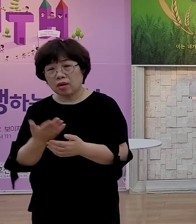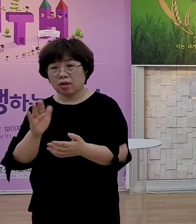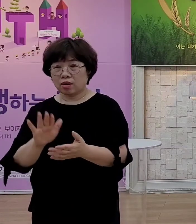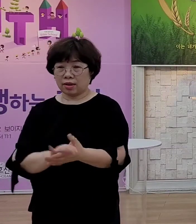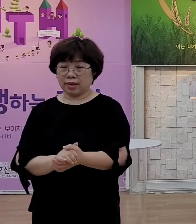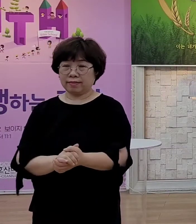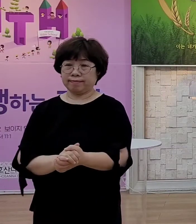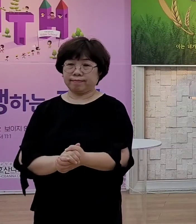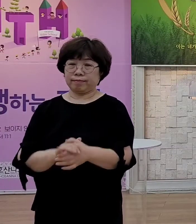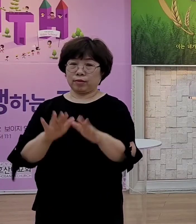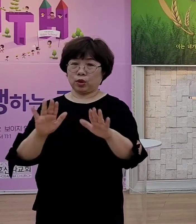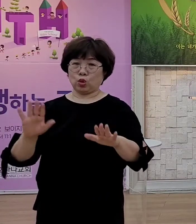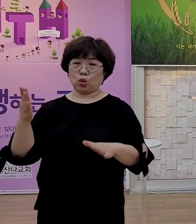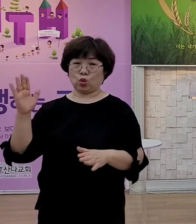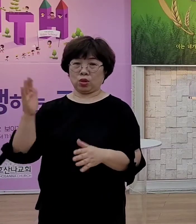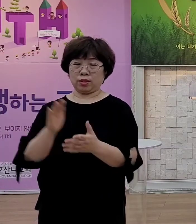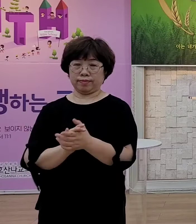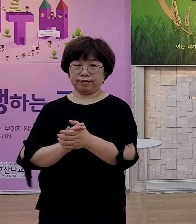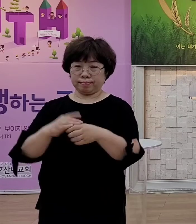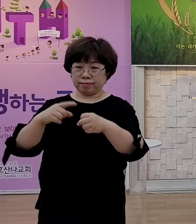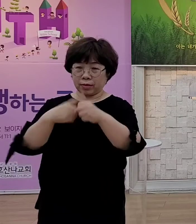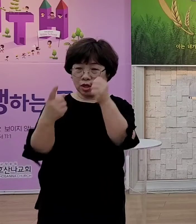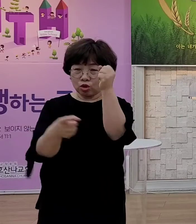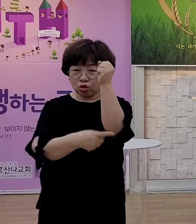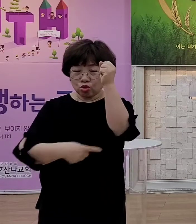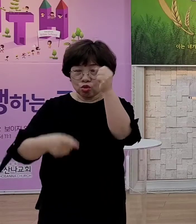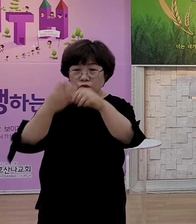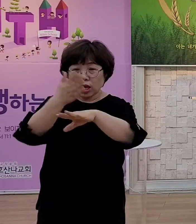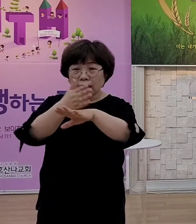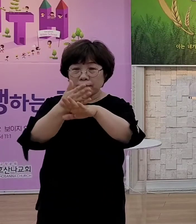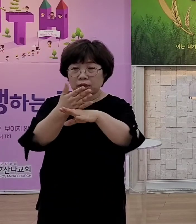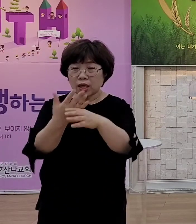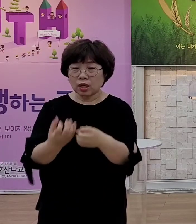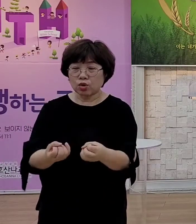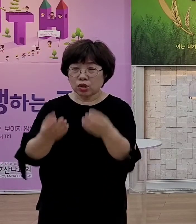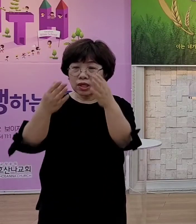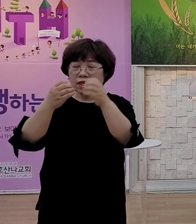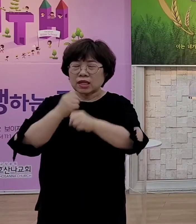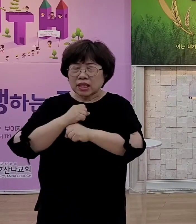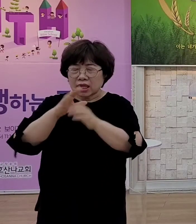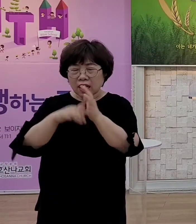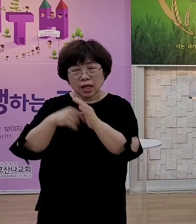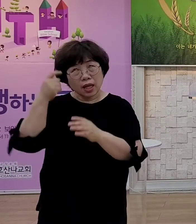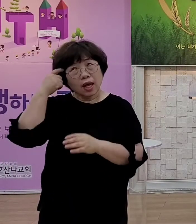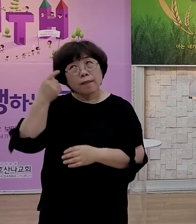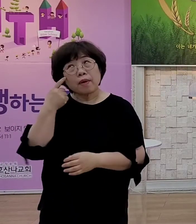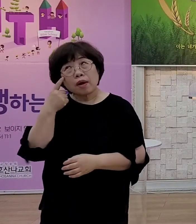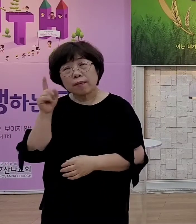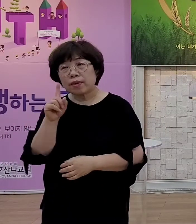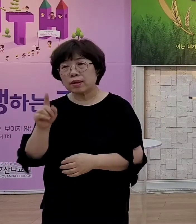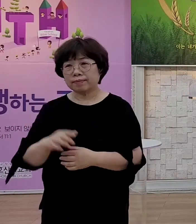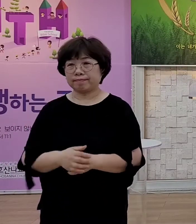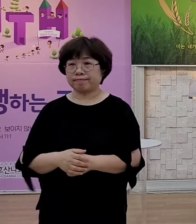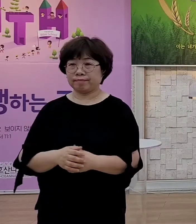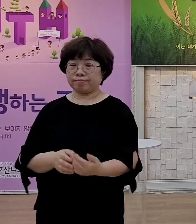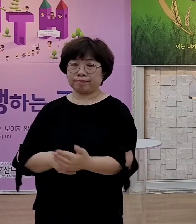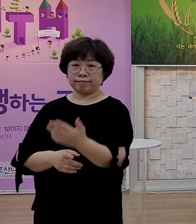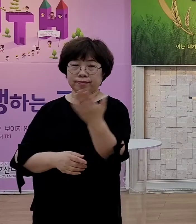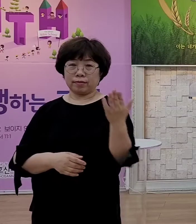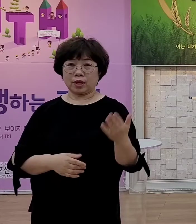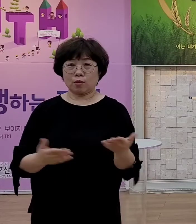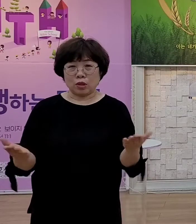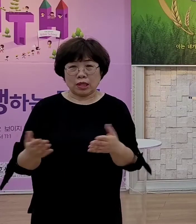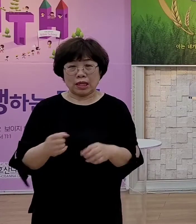그런데 자, 오늘날 이 맥주 감사주의를 지키면서 한번 생각해 보세요. 아니, 우리가 지금 여기 사람들 제가 뭐 하는지 제가